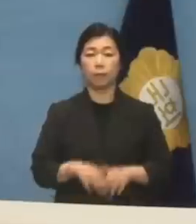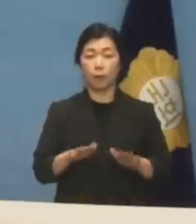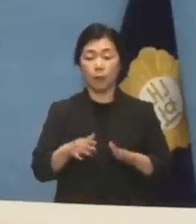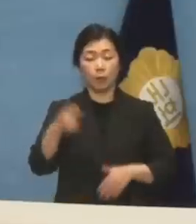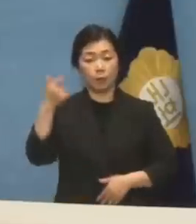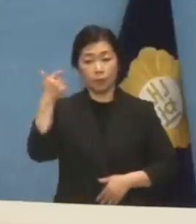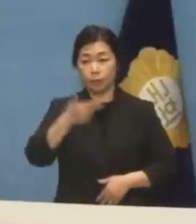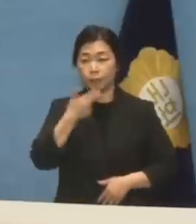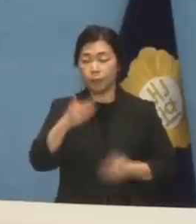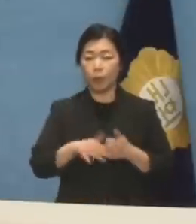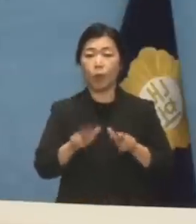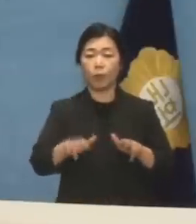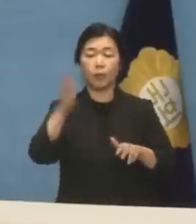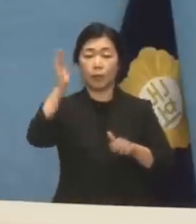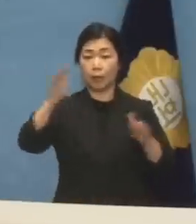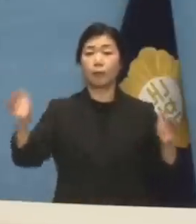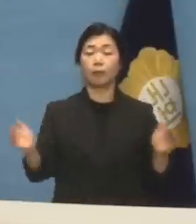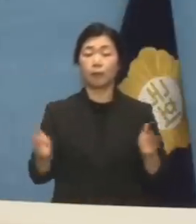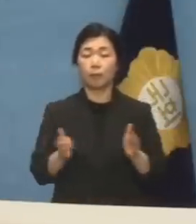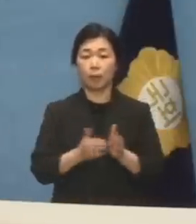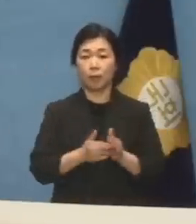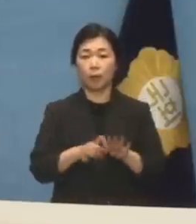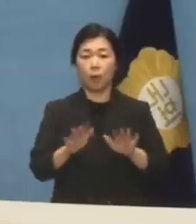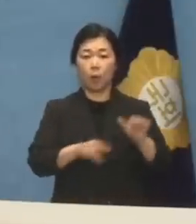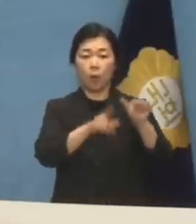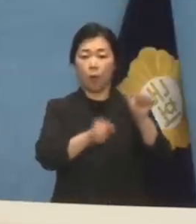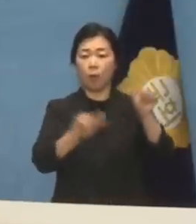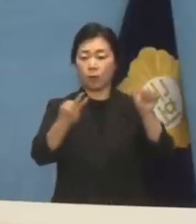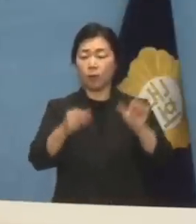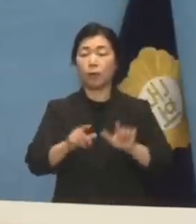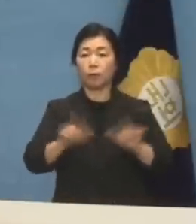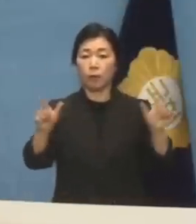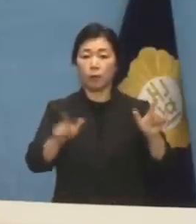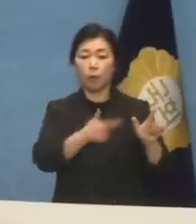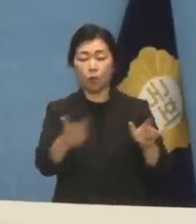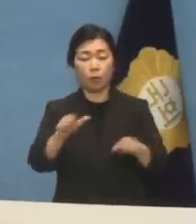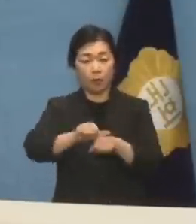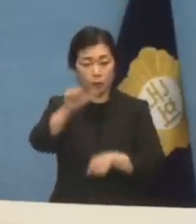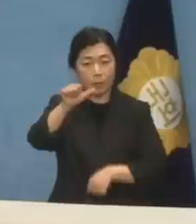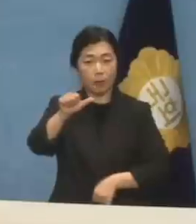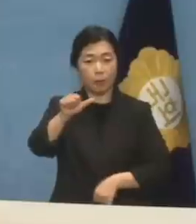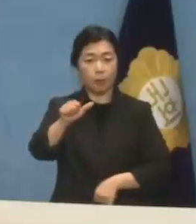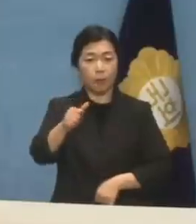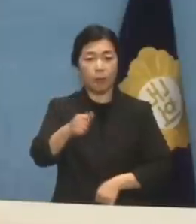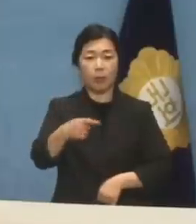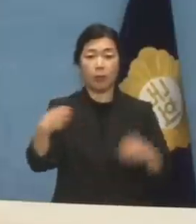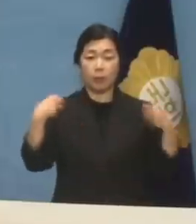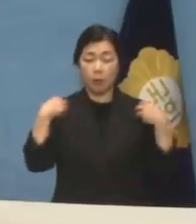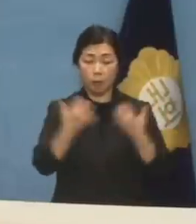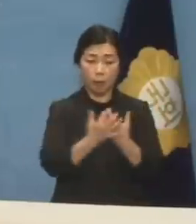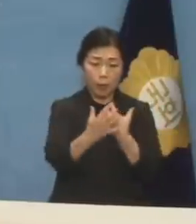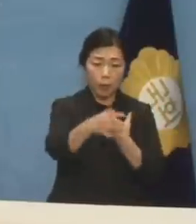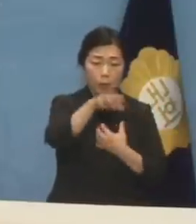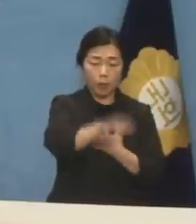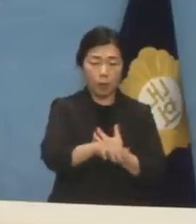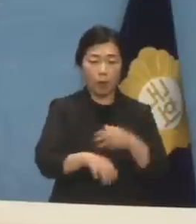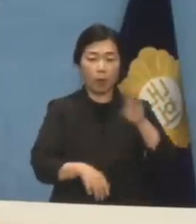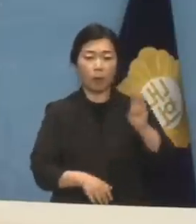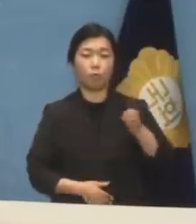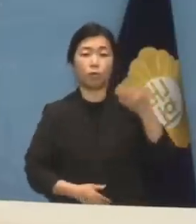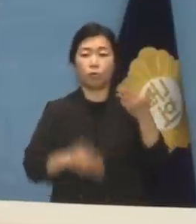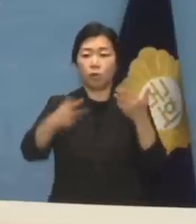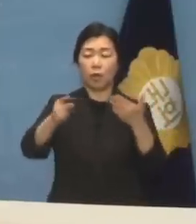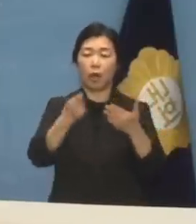별다른 질문이 없으시면 저희 기자회견 마무리하도록 하겠습니다. 5월 13일 오후 5시 시청 앞 대로에서